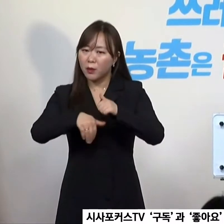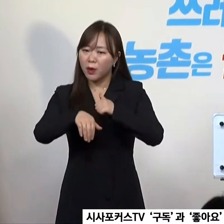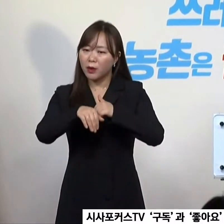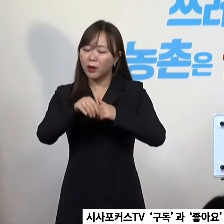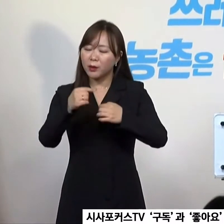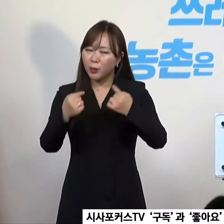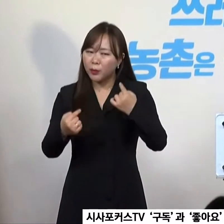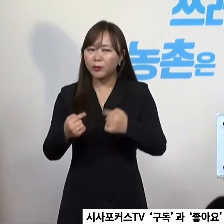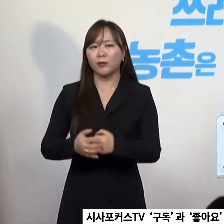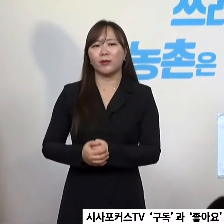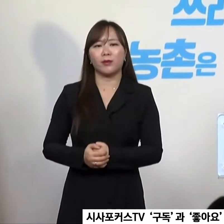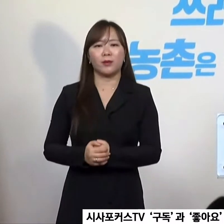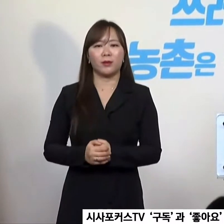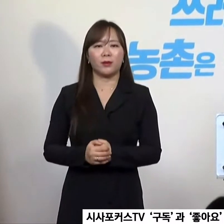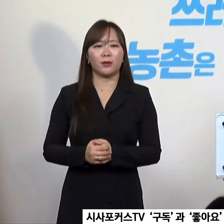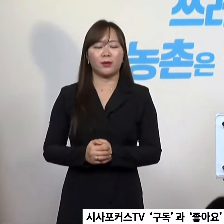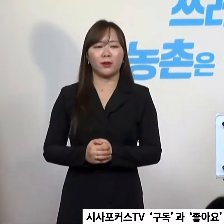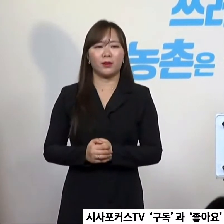또